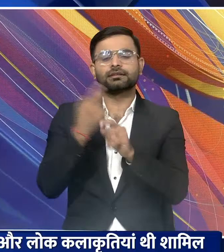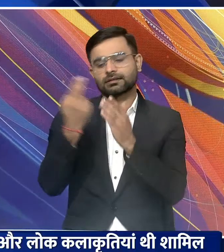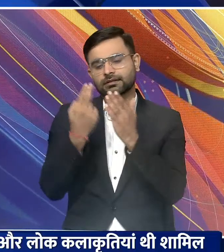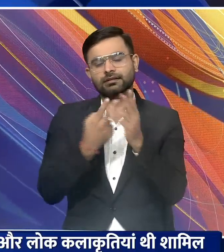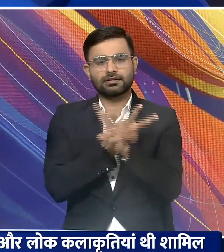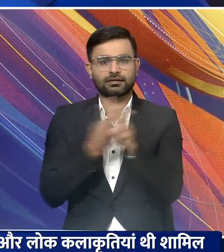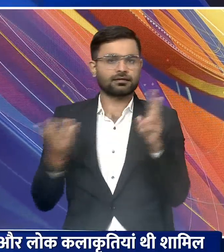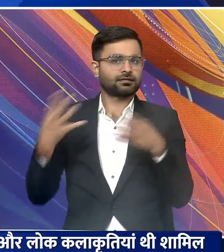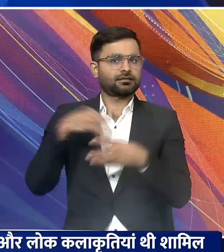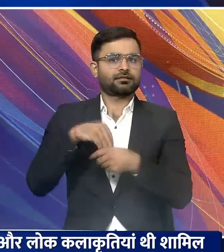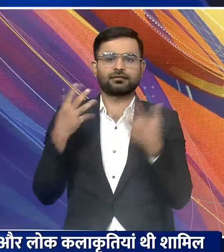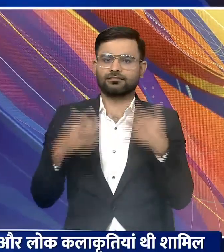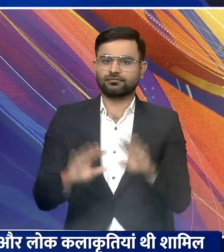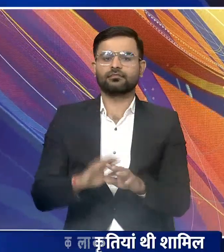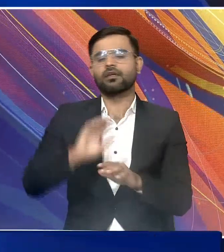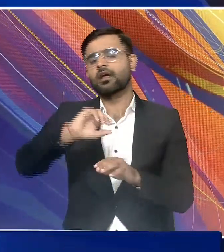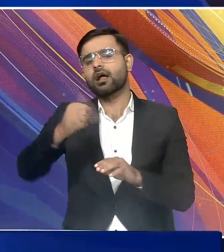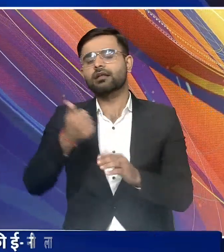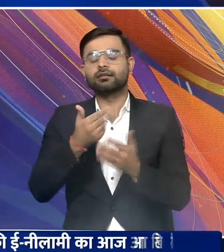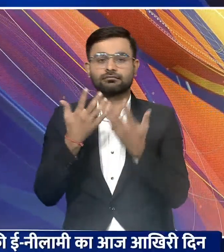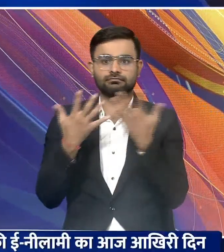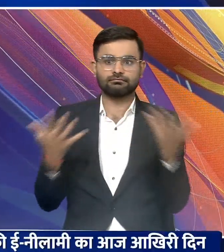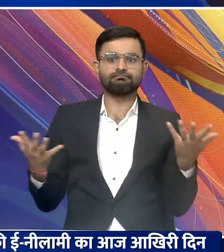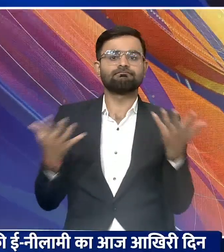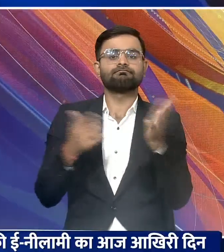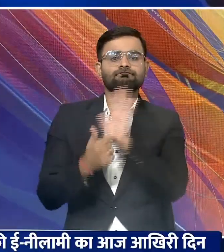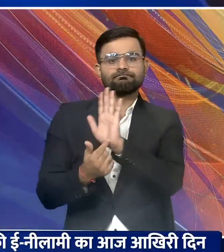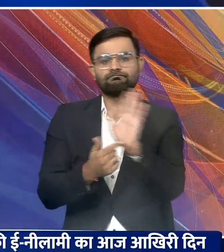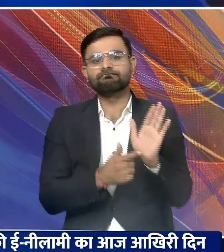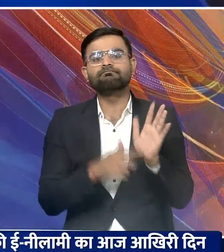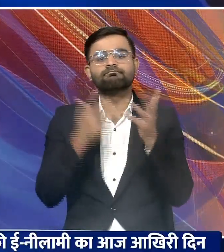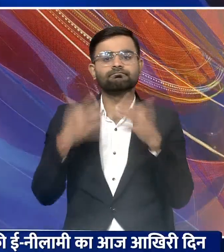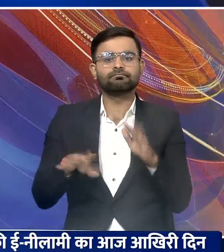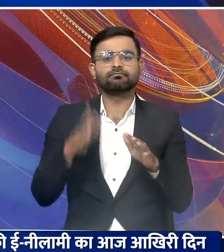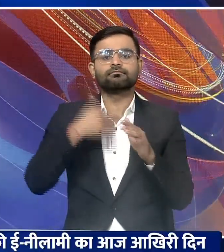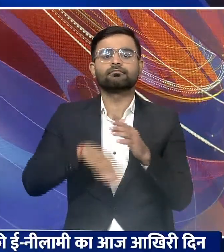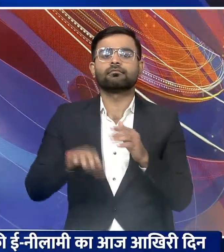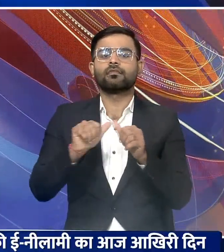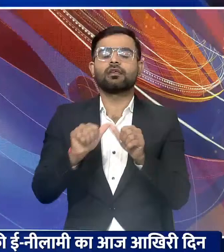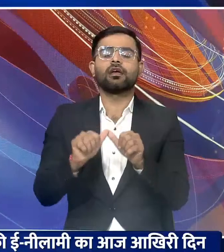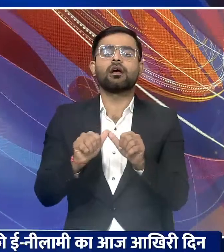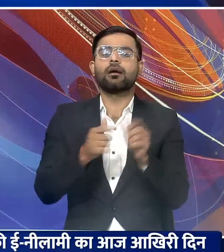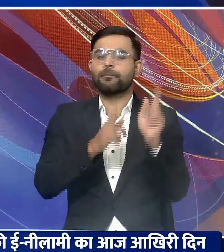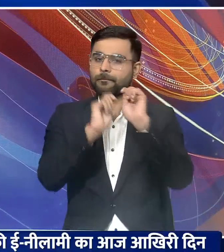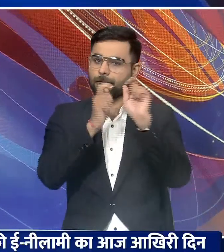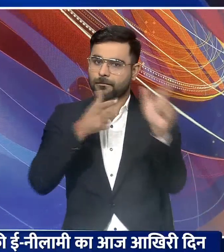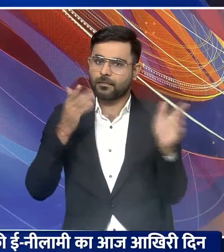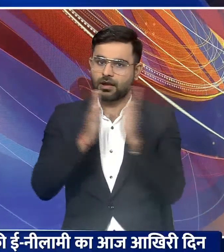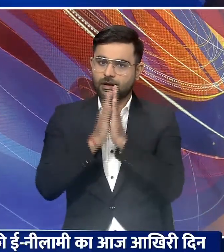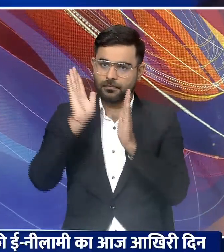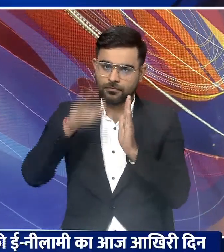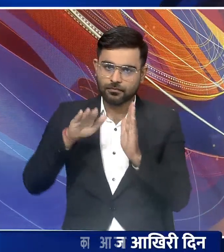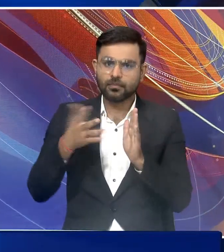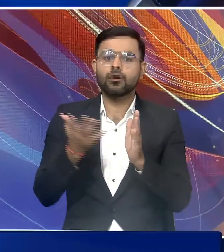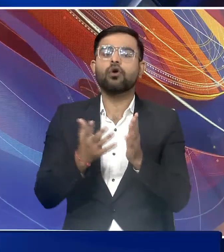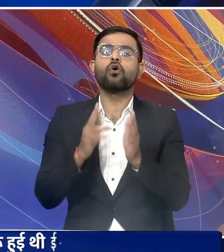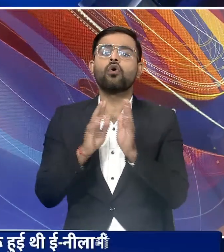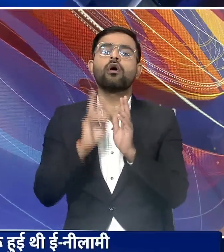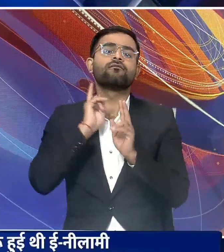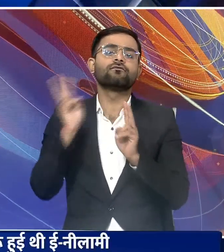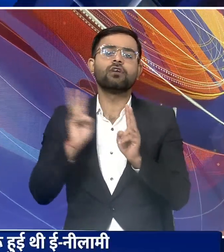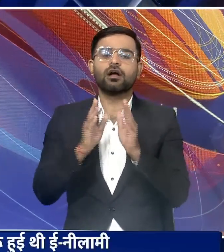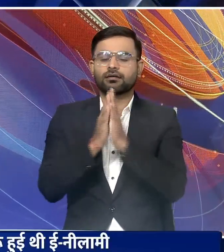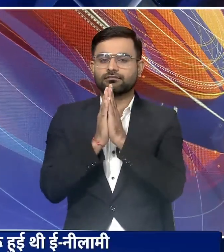शामिल किया गया है। अन्य आकर्षक स्मृति जो चिन्ह हैं उनमें अयोध्या के श्री राम मंदिर तथा वाराणसी के